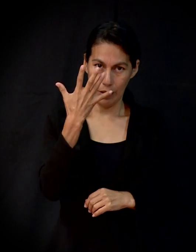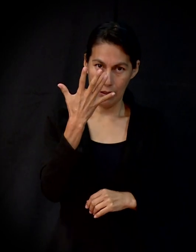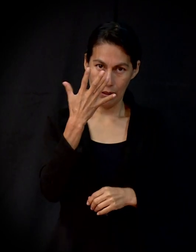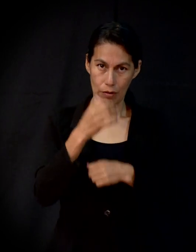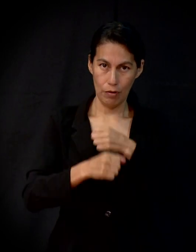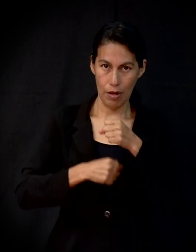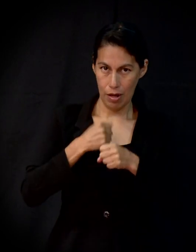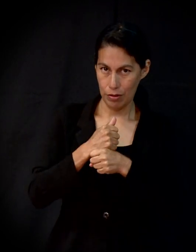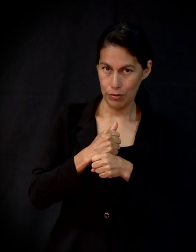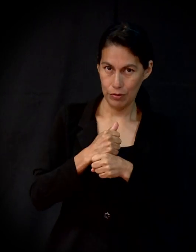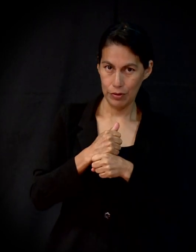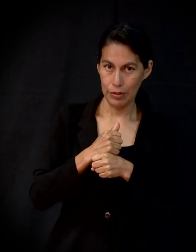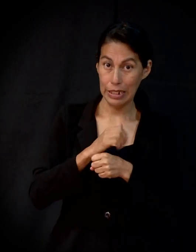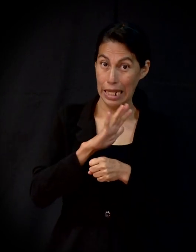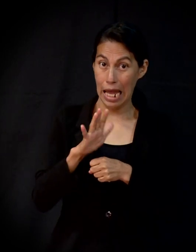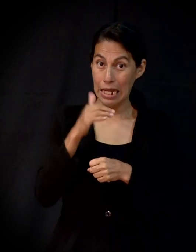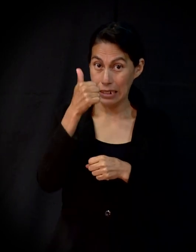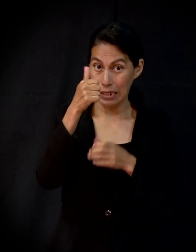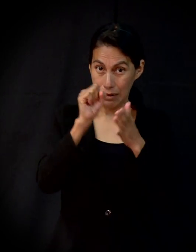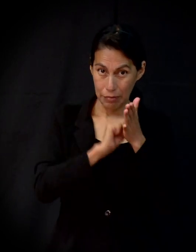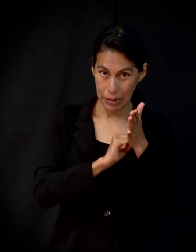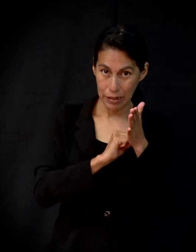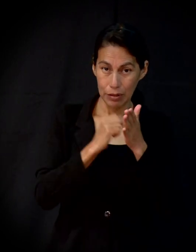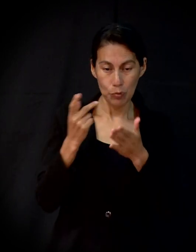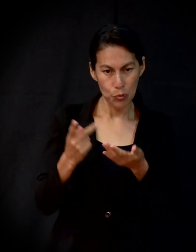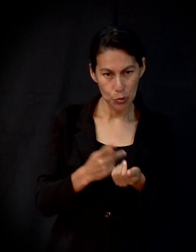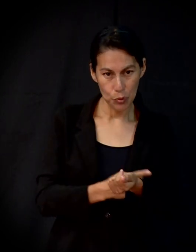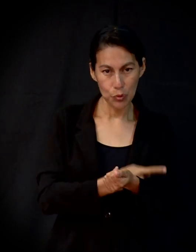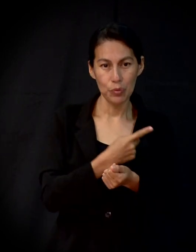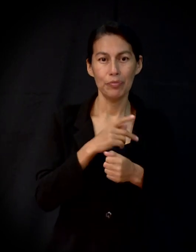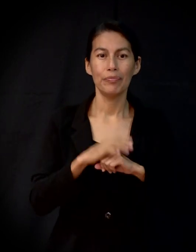Yo ya tenía 5 años, ya habían pasado 6 meses.